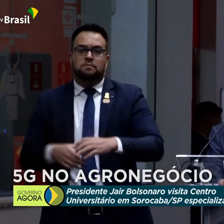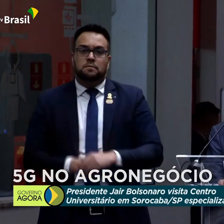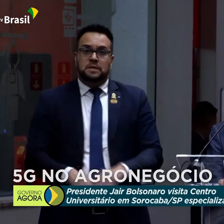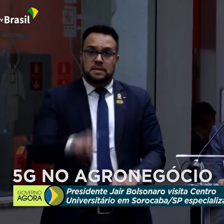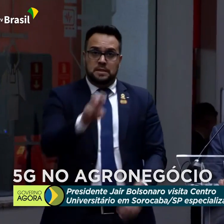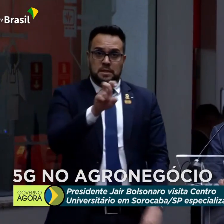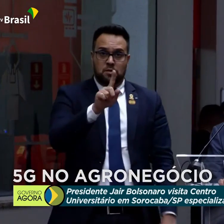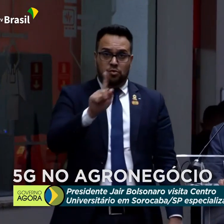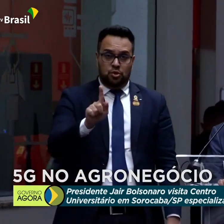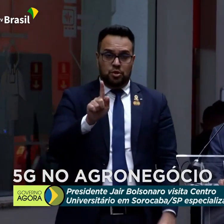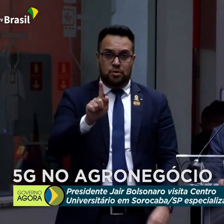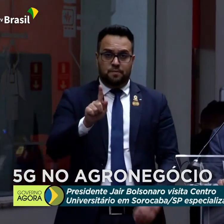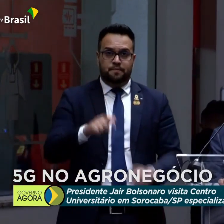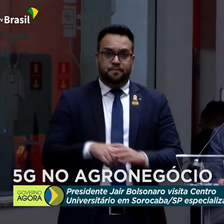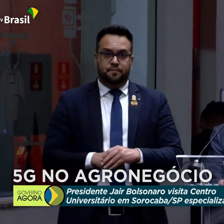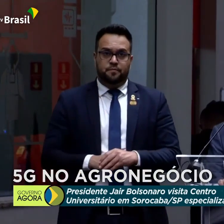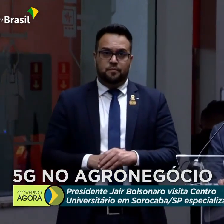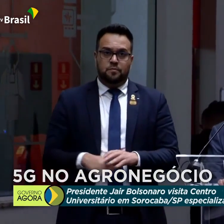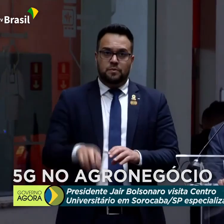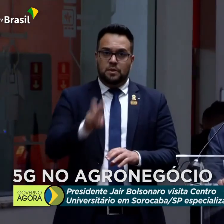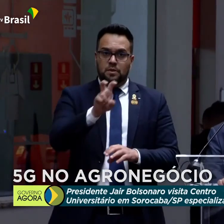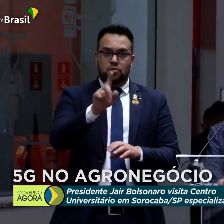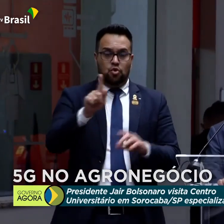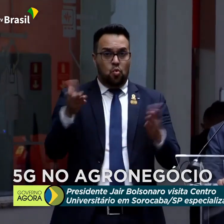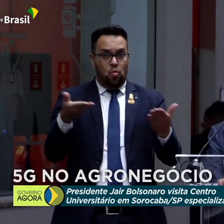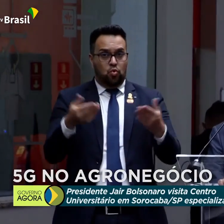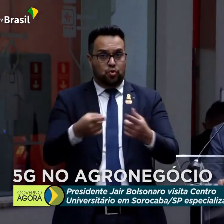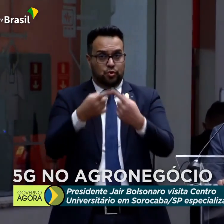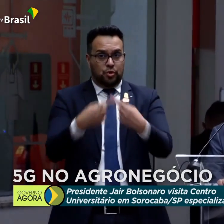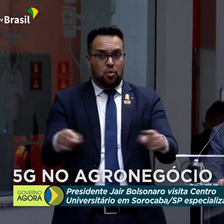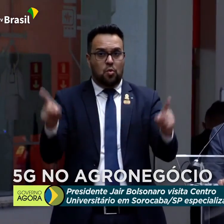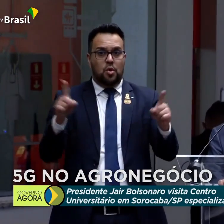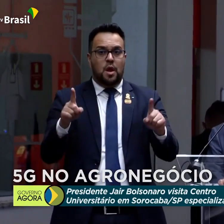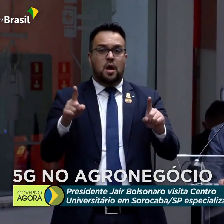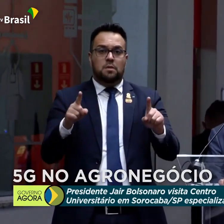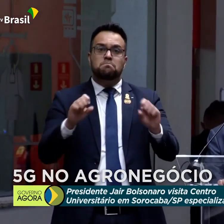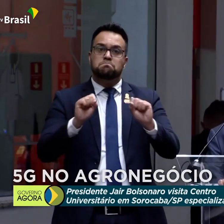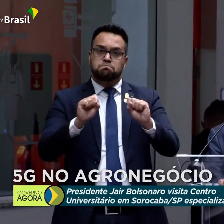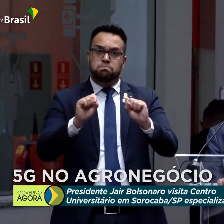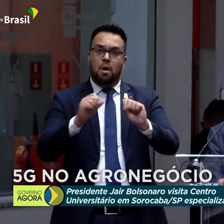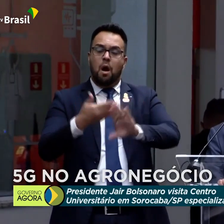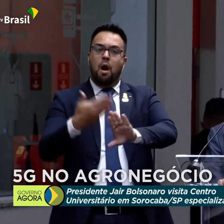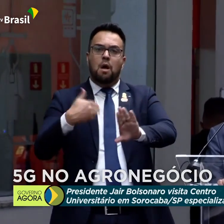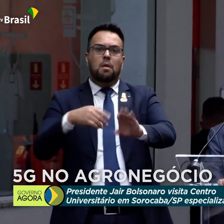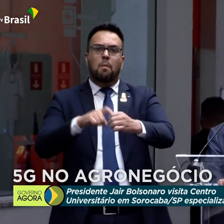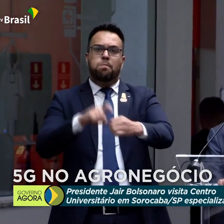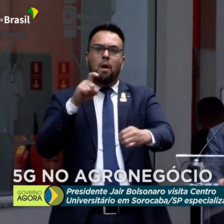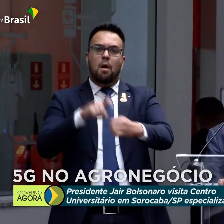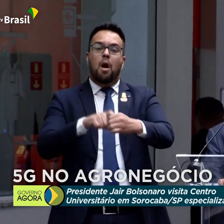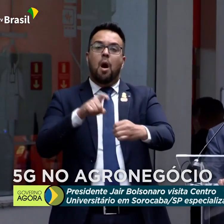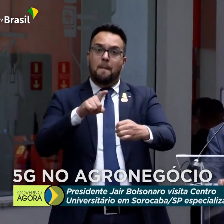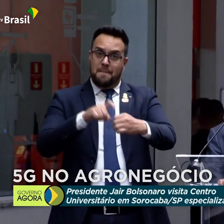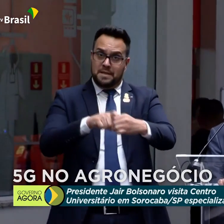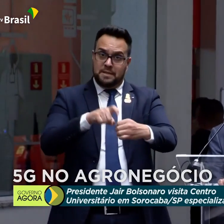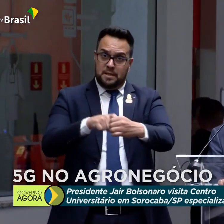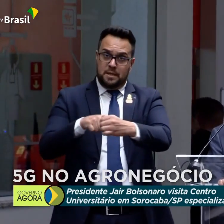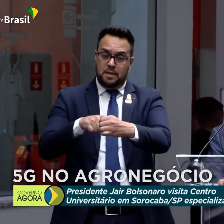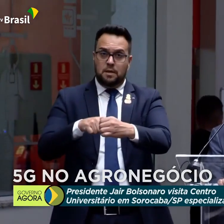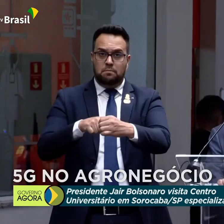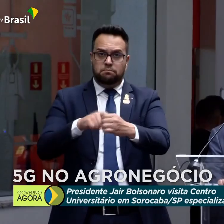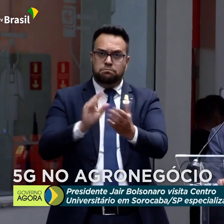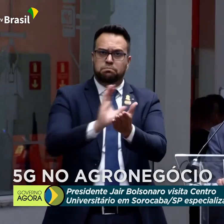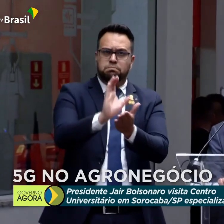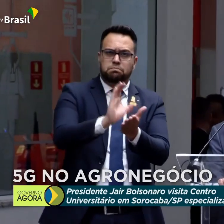5G nesta ocasião inaugurado não teria sido possível sem parcerias de empresas que acreditam e investem no